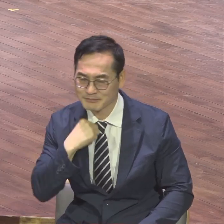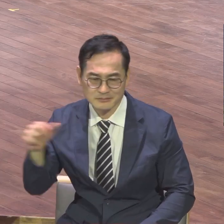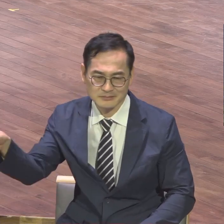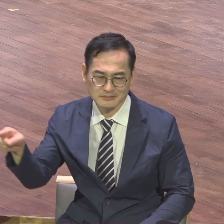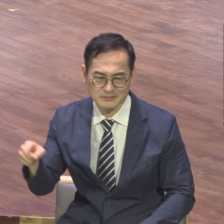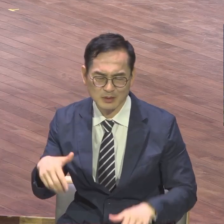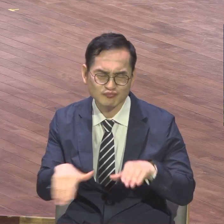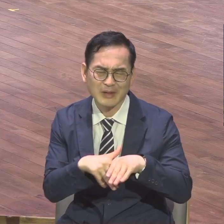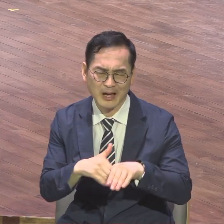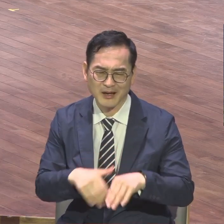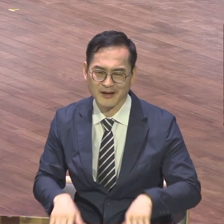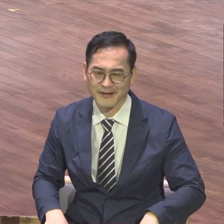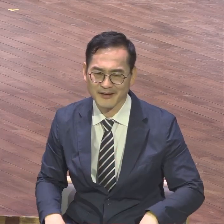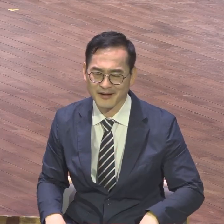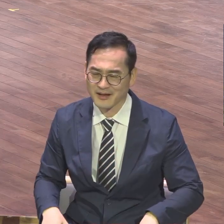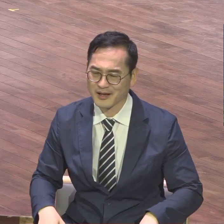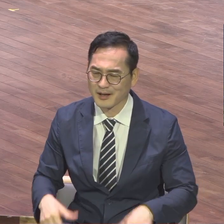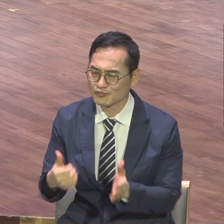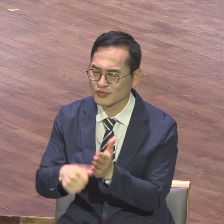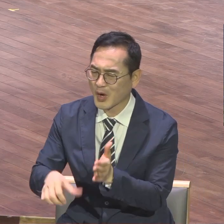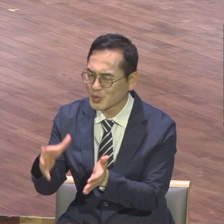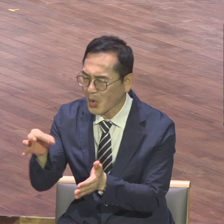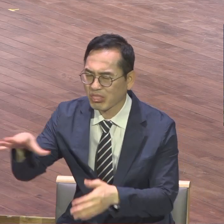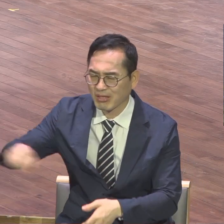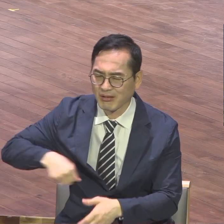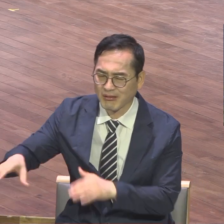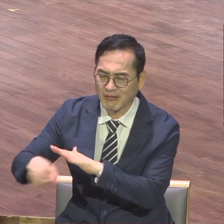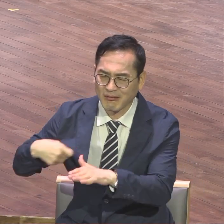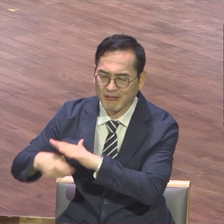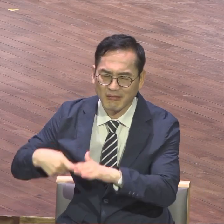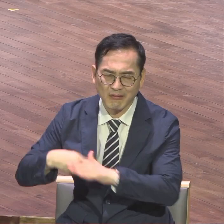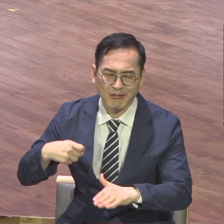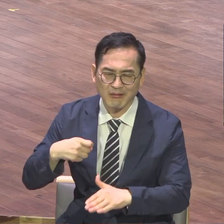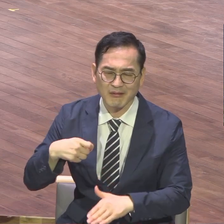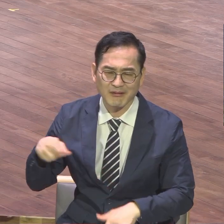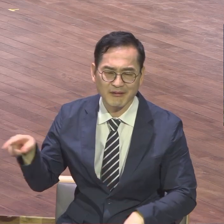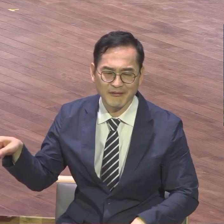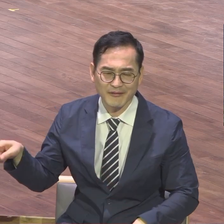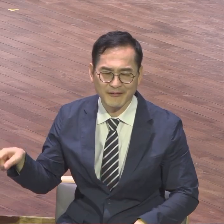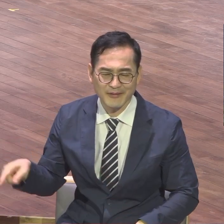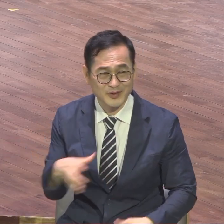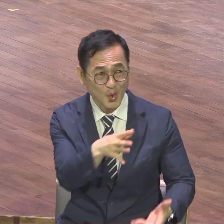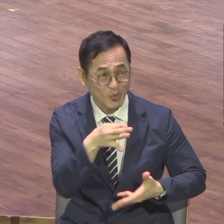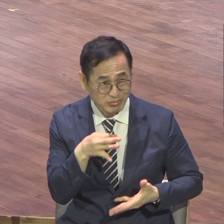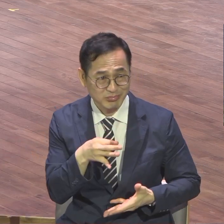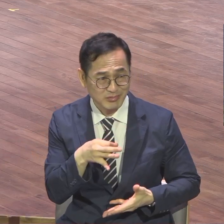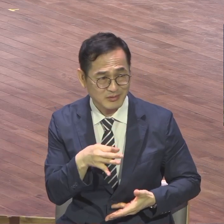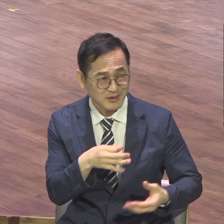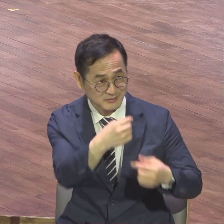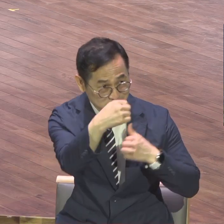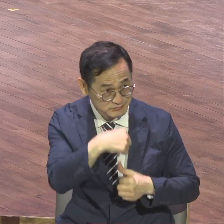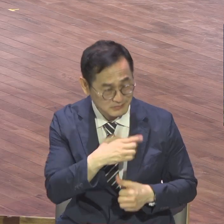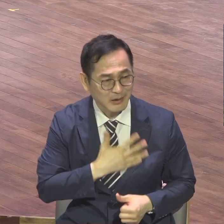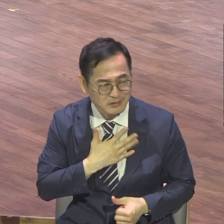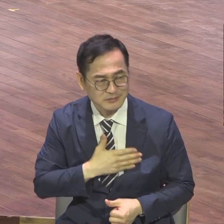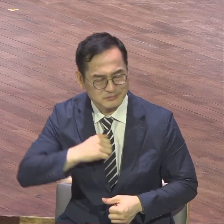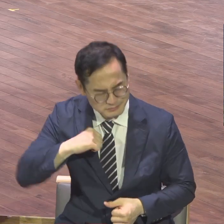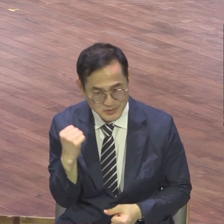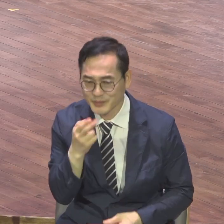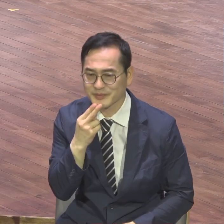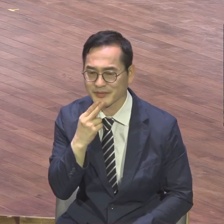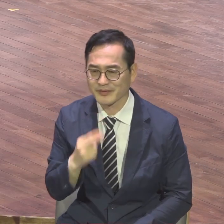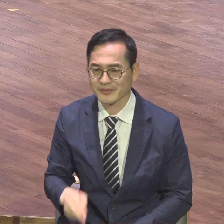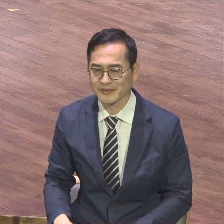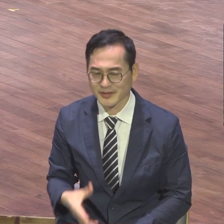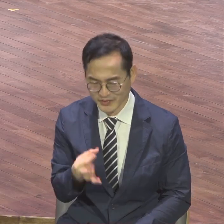뭐 이해가 안 되는 거죠. 우리로서는 말이 안 되죠. 그 나라 문화가, 그 나라 언어가, 그